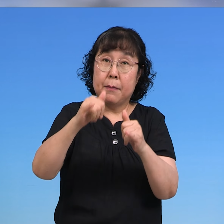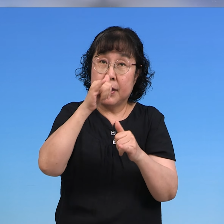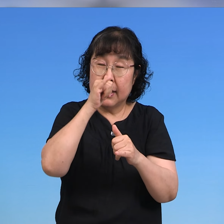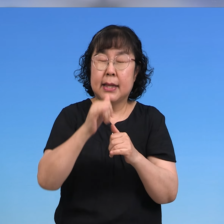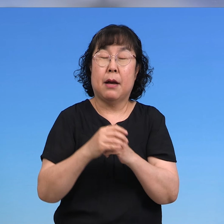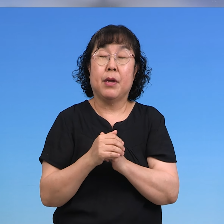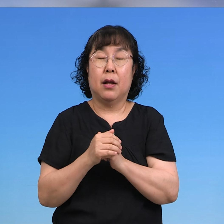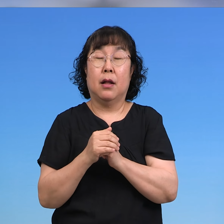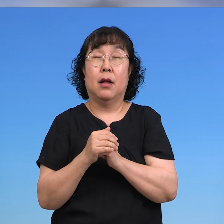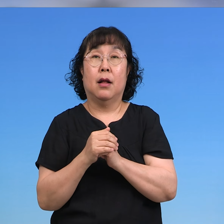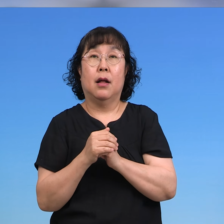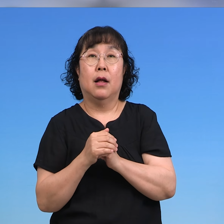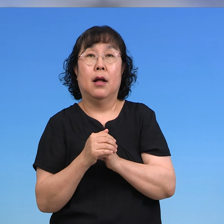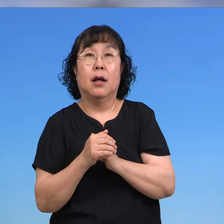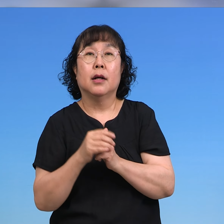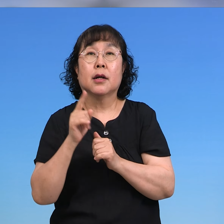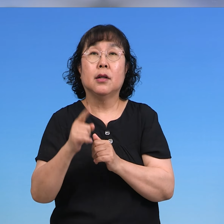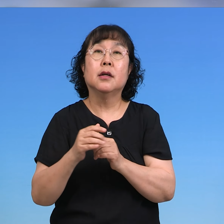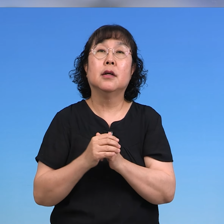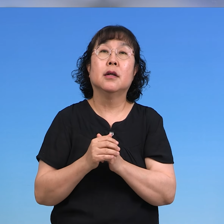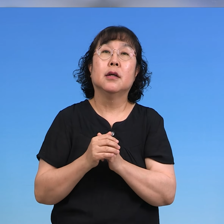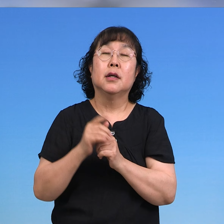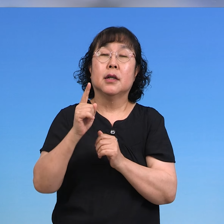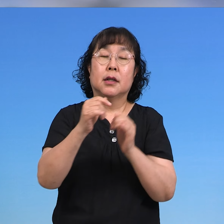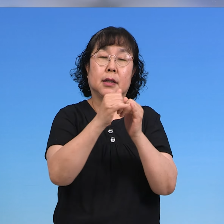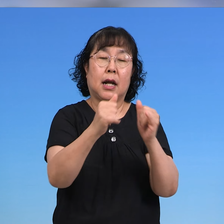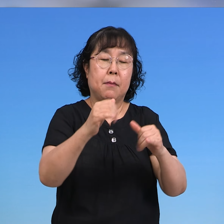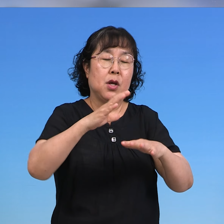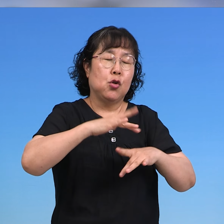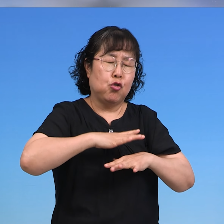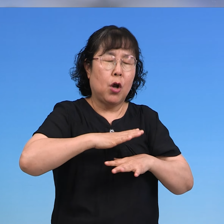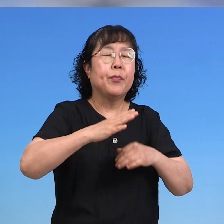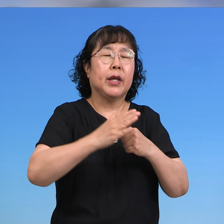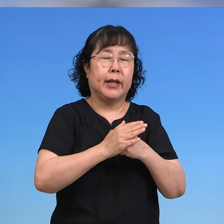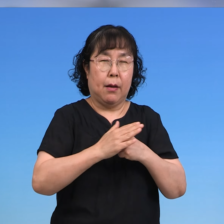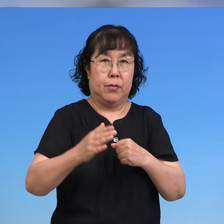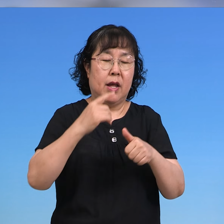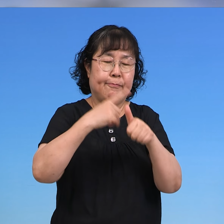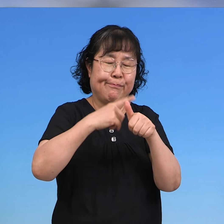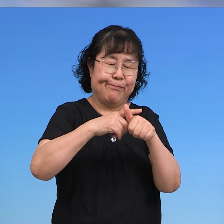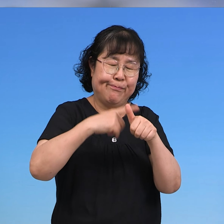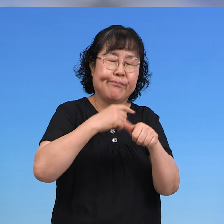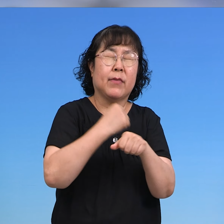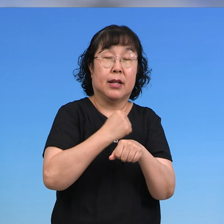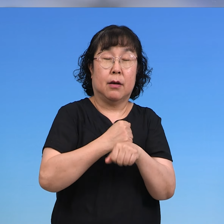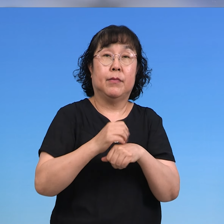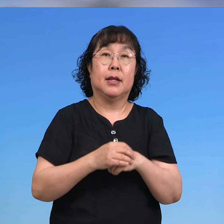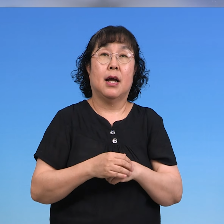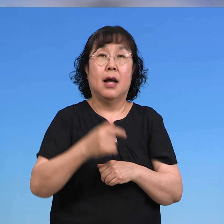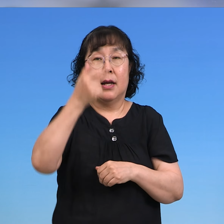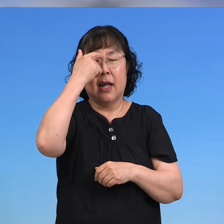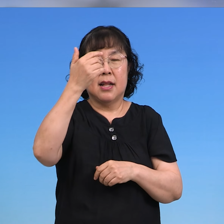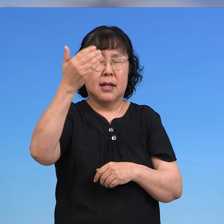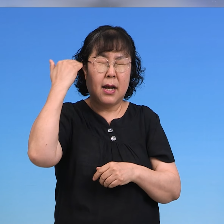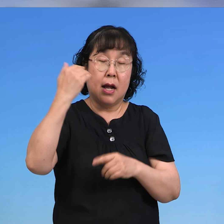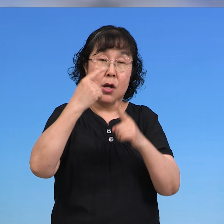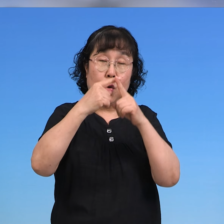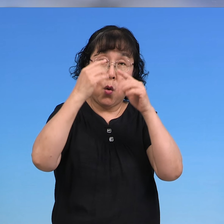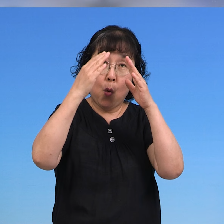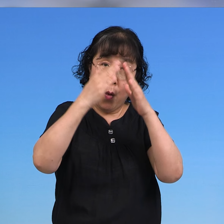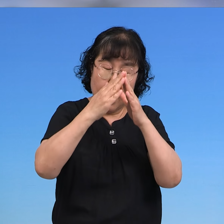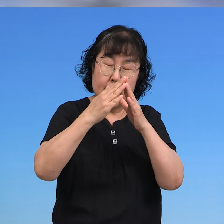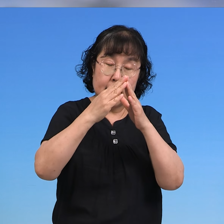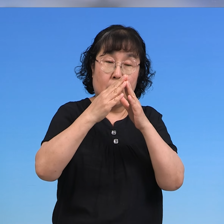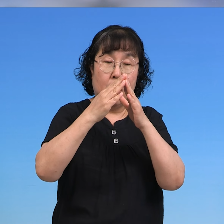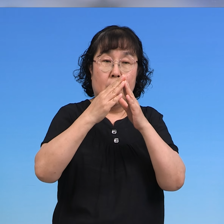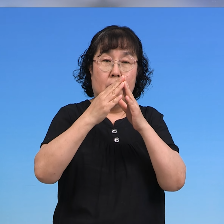안 들어오니까 그건요, 그분이 두려워서 그런 거예요. 옛날 교회에서 받은 상처가 있는데 이 교회에서 또